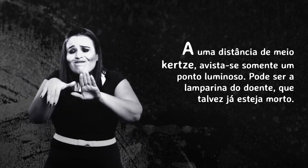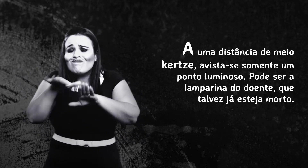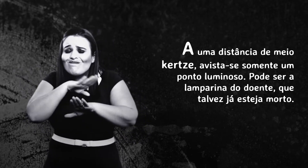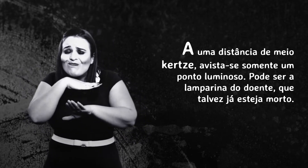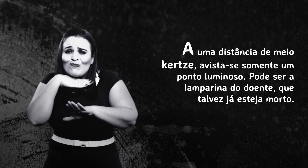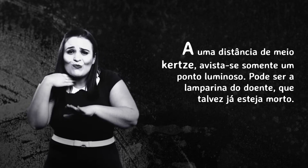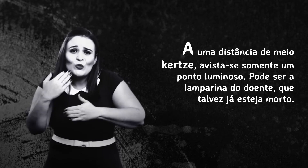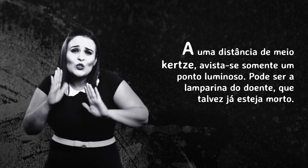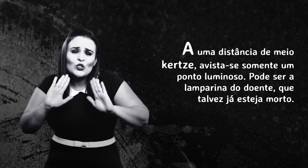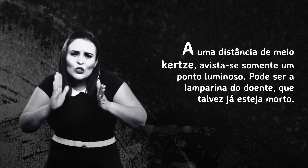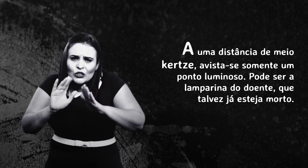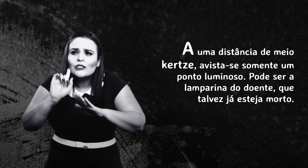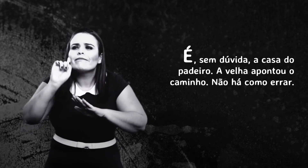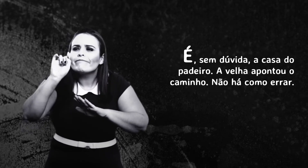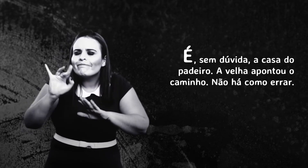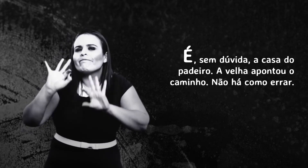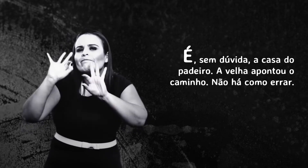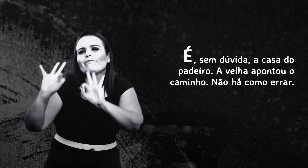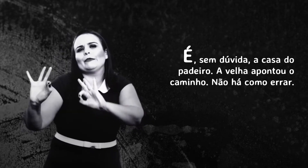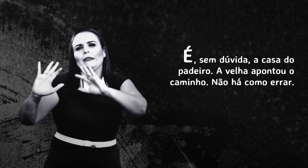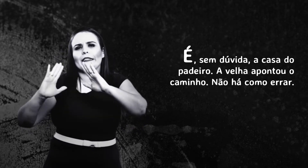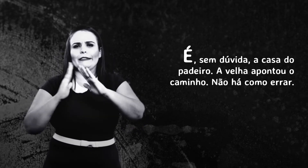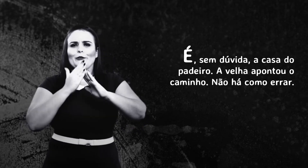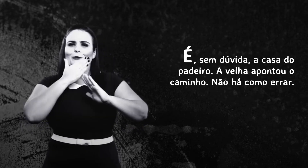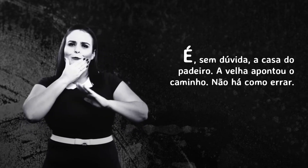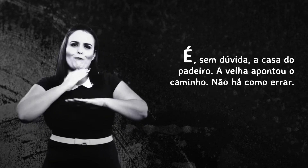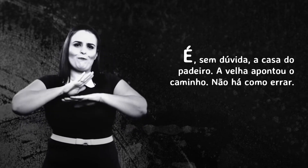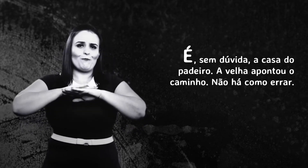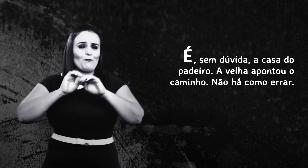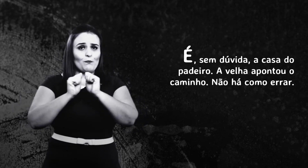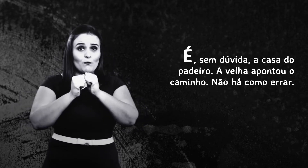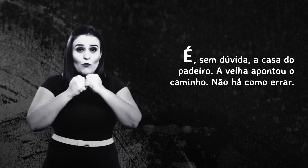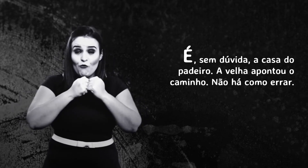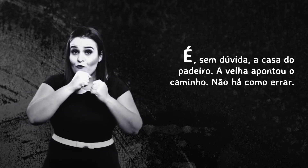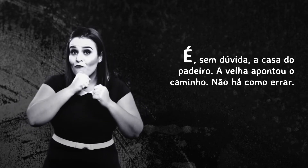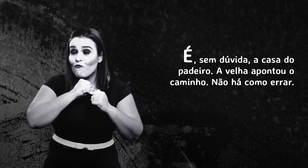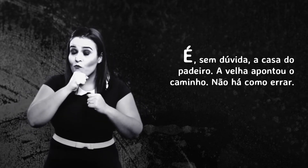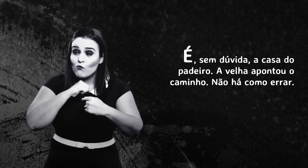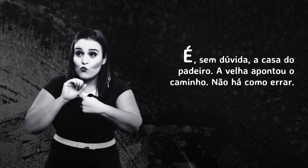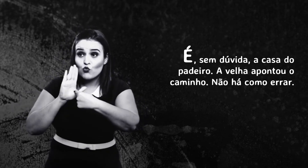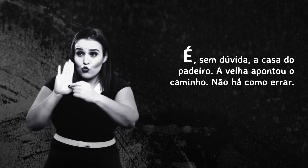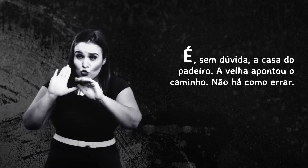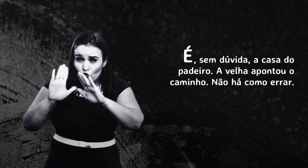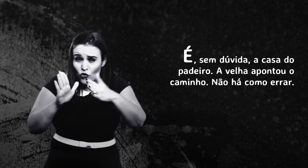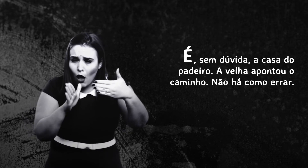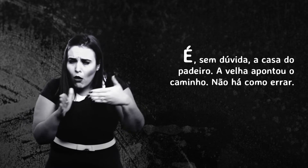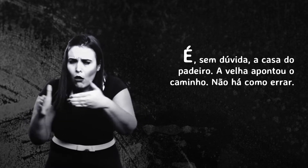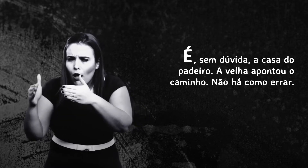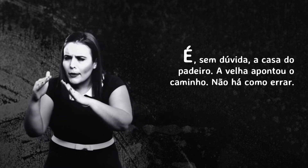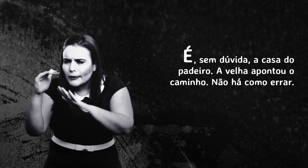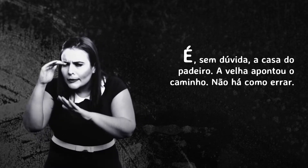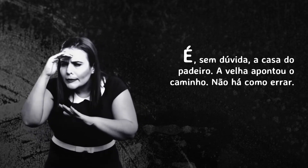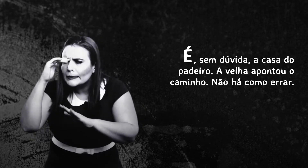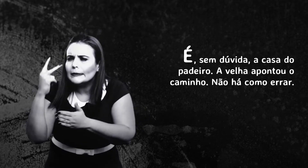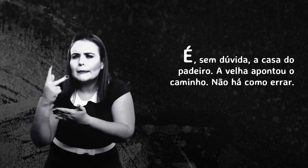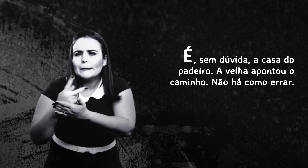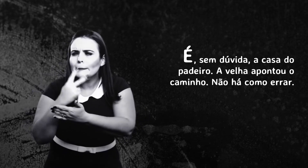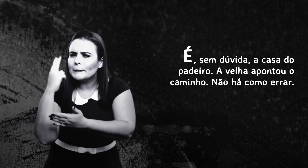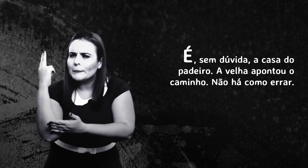já esteja morto. É, sem dúvida, a casa do padeiro. A velha apontou o caminho. Não há como